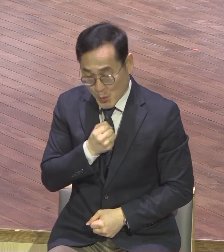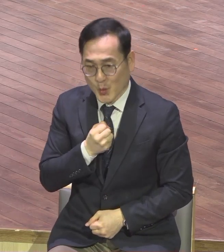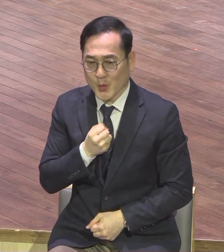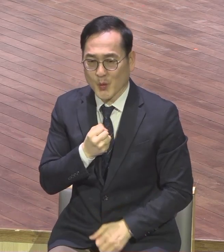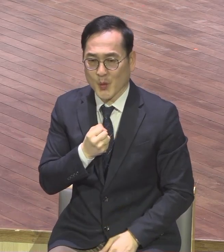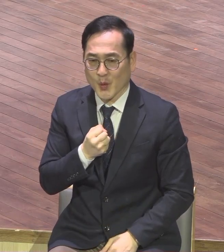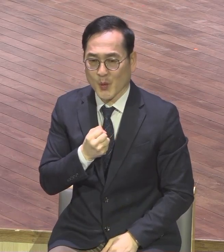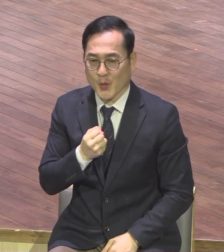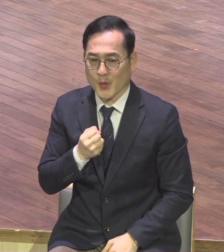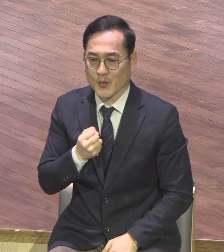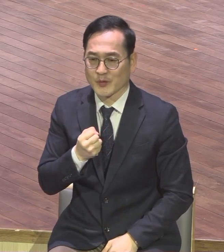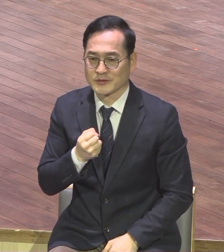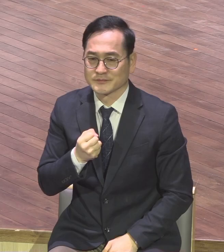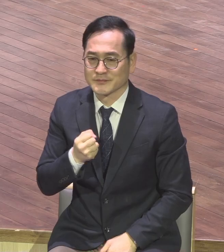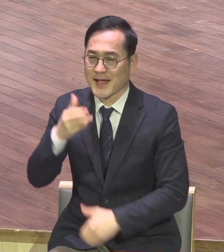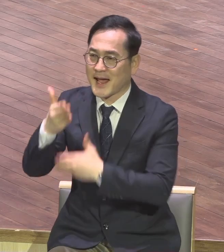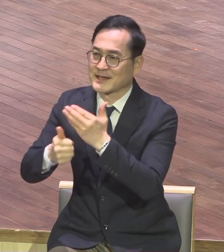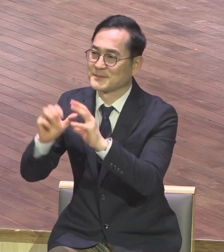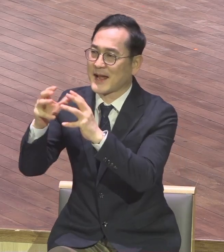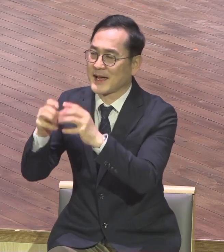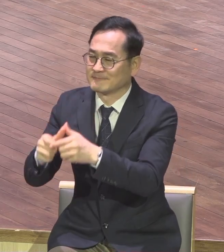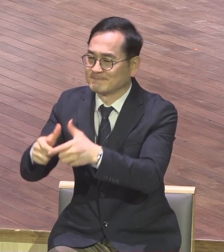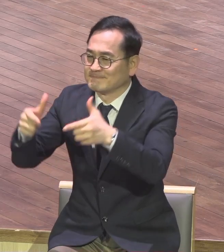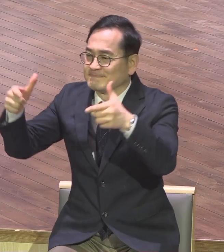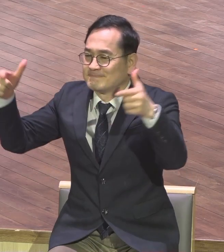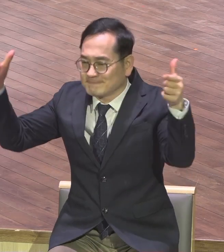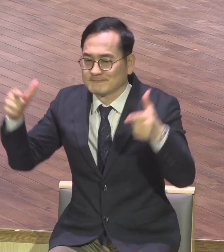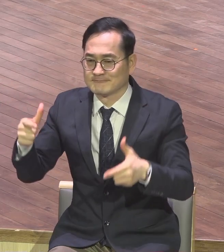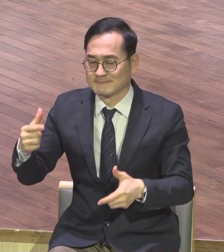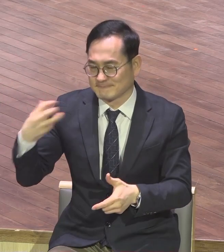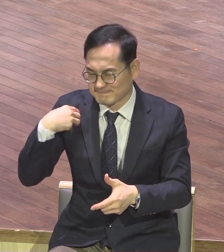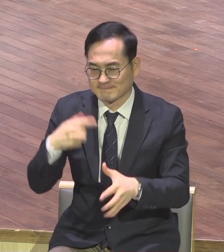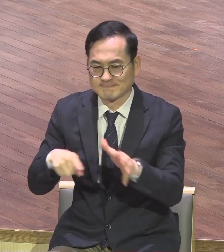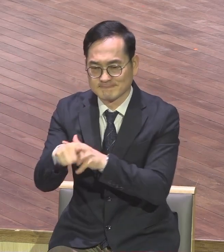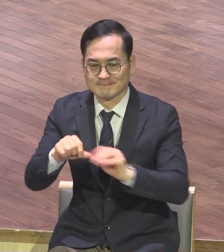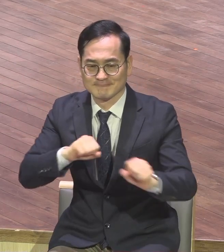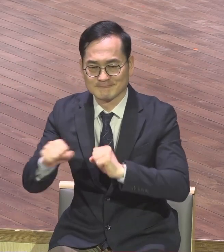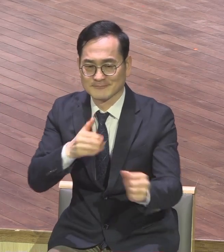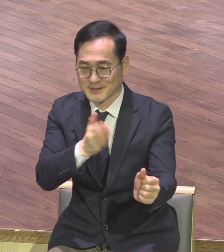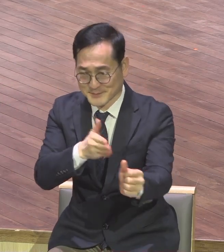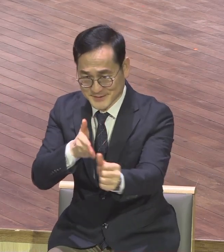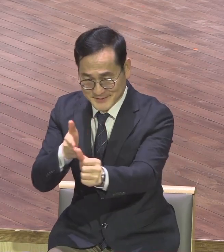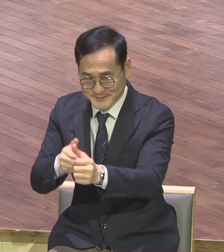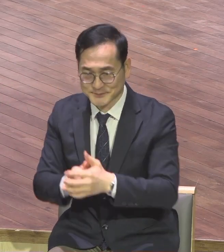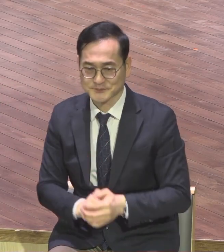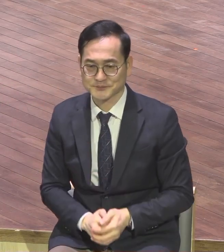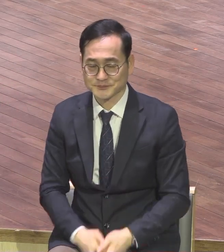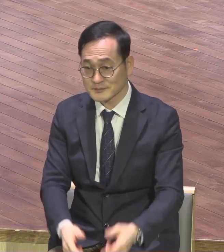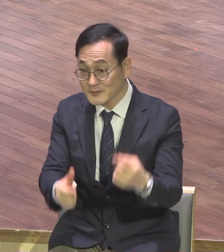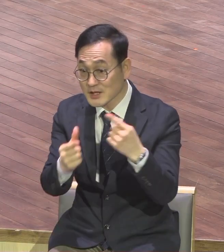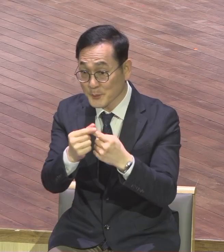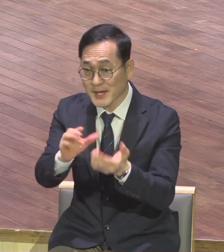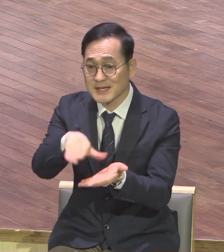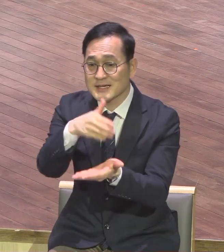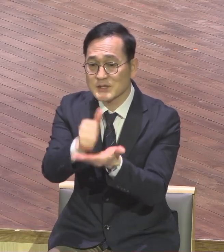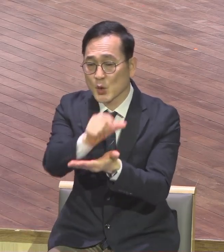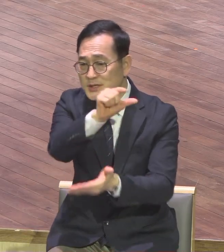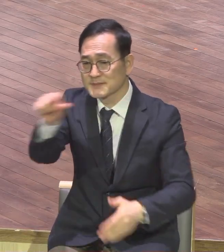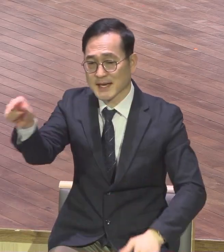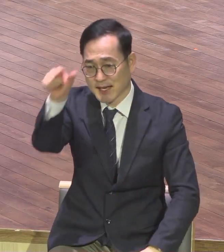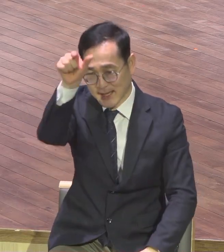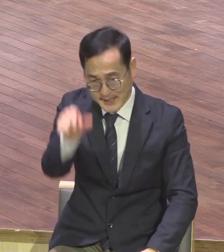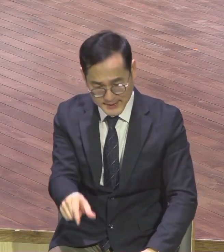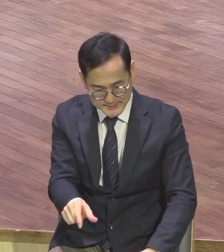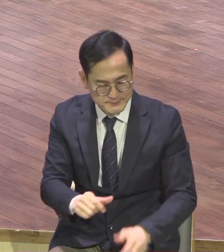나라 확장의 주도자 되시기를 주님으로 축복합니다. 그럼 첫째로 그리스도의 십자가 17절 봅니다.